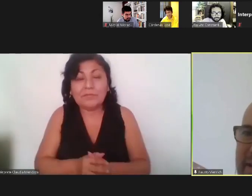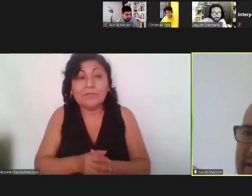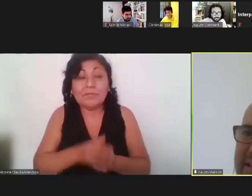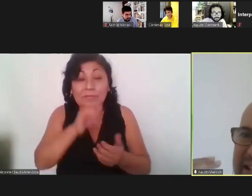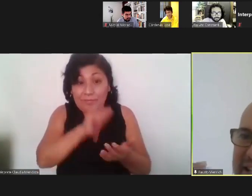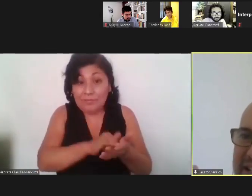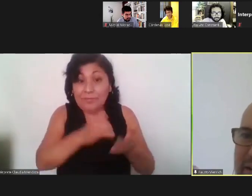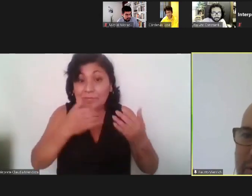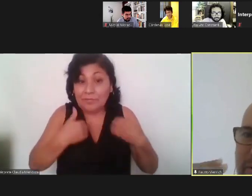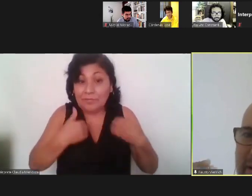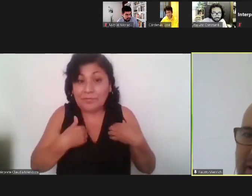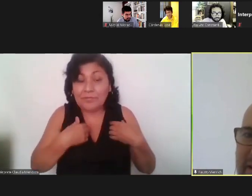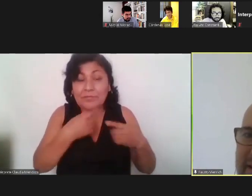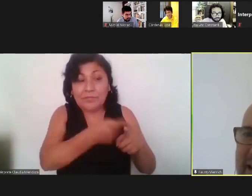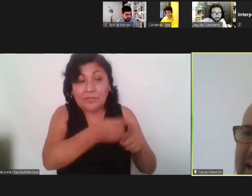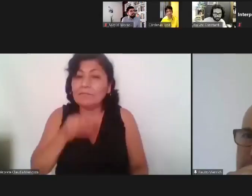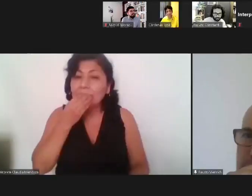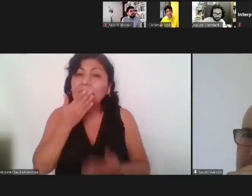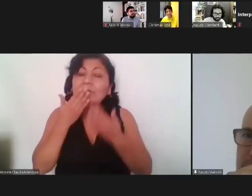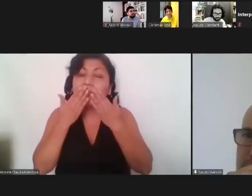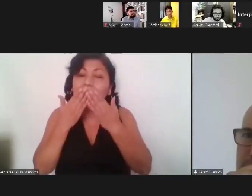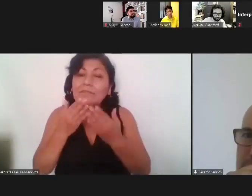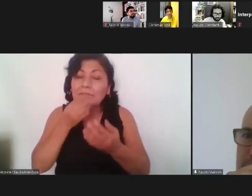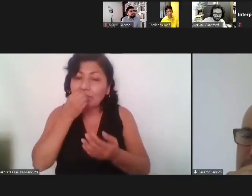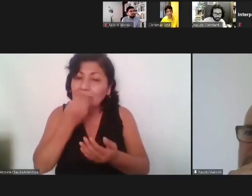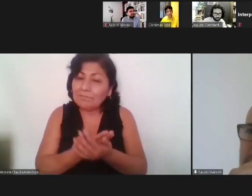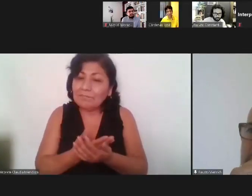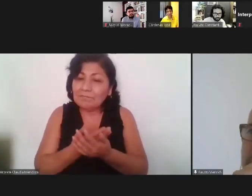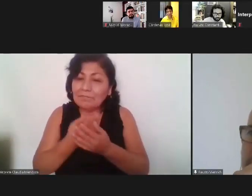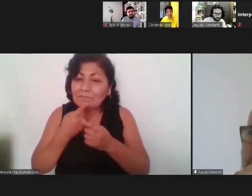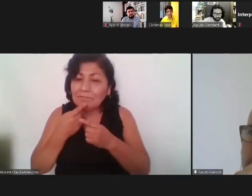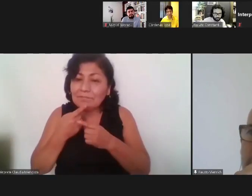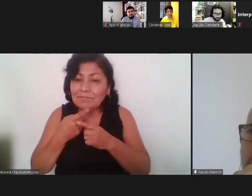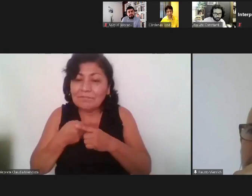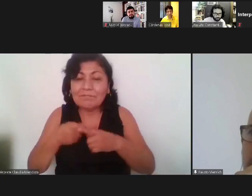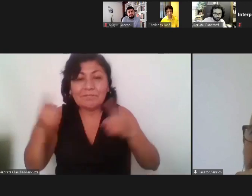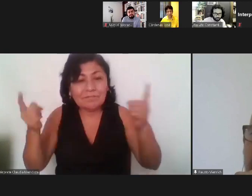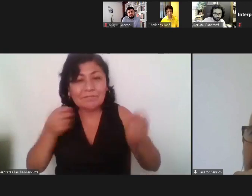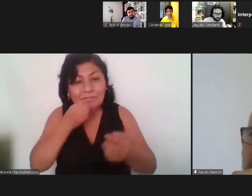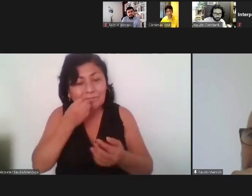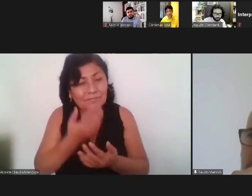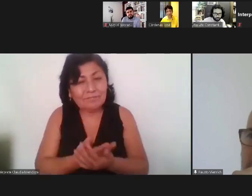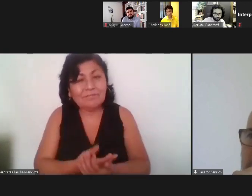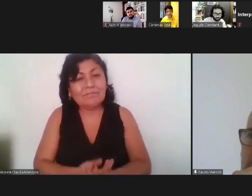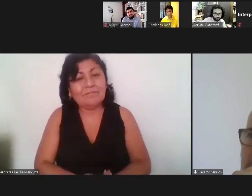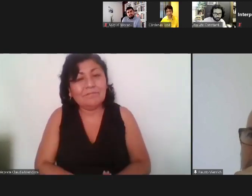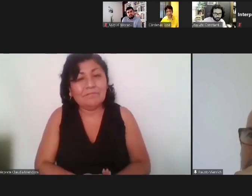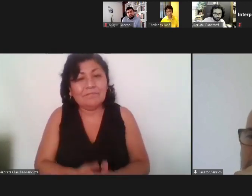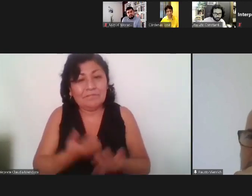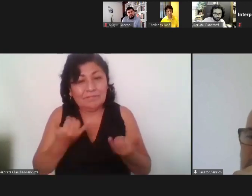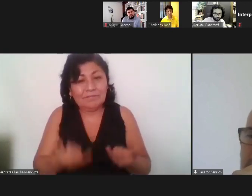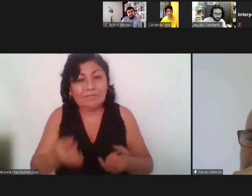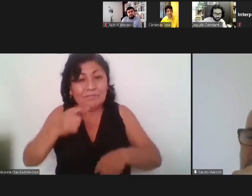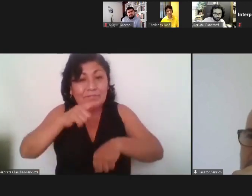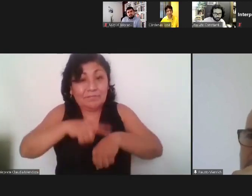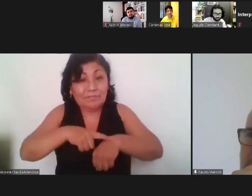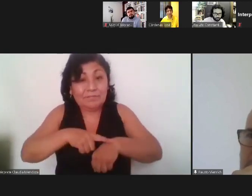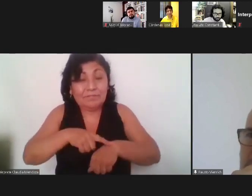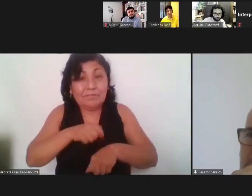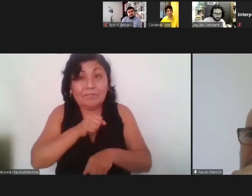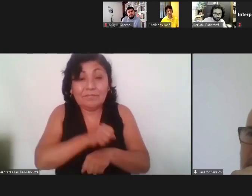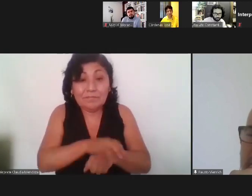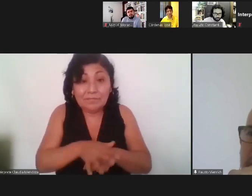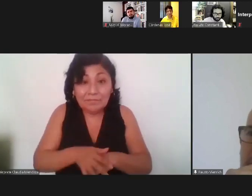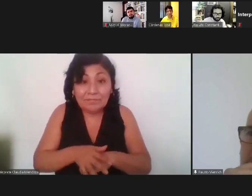Indecopi se han ido sacando. En la cuestión de cuarentena, sobre todo al inicio de la situación sanitaria, era